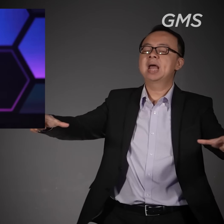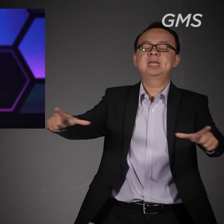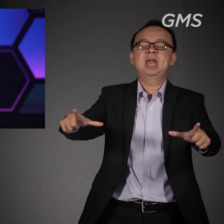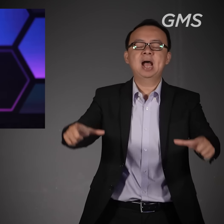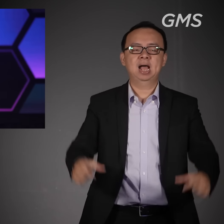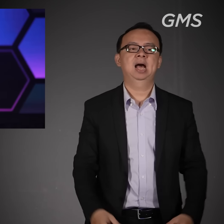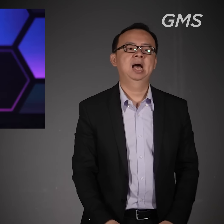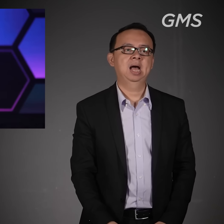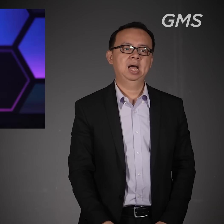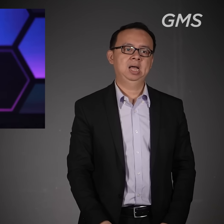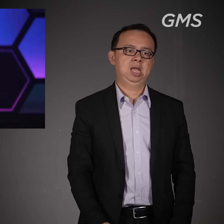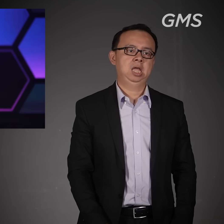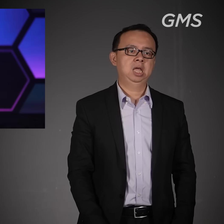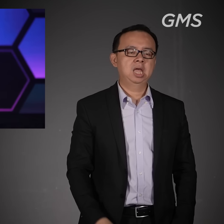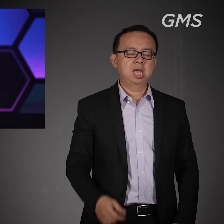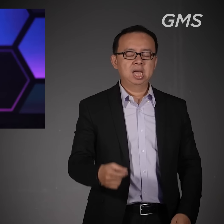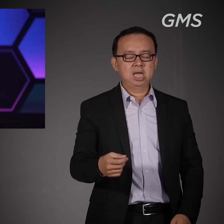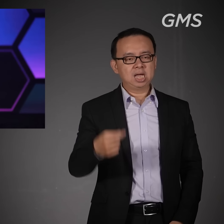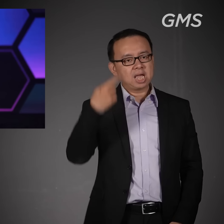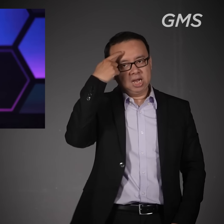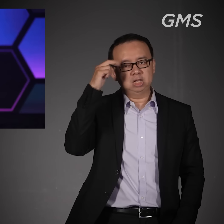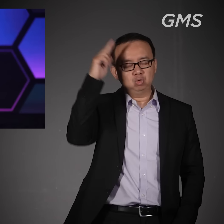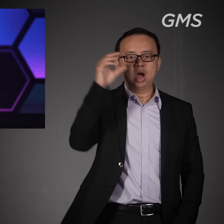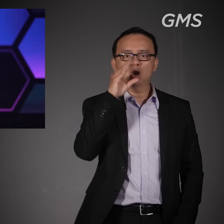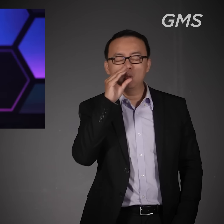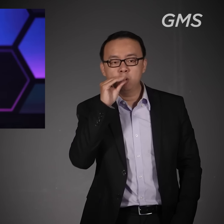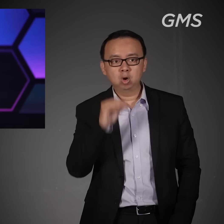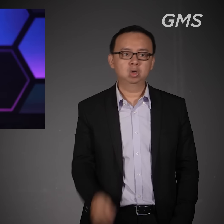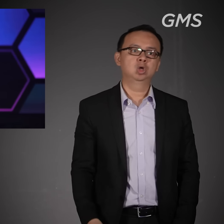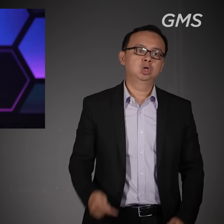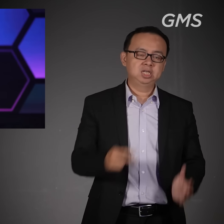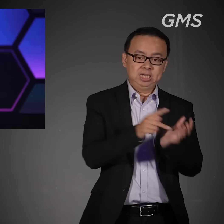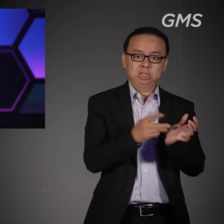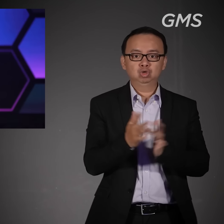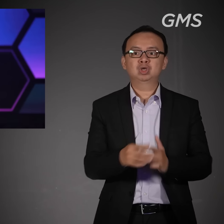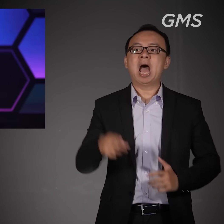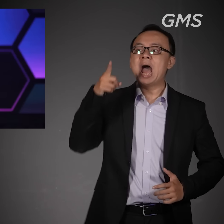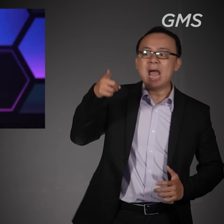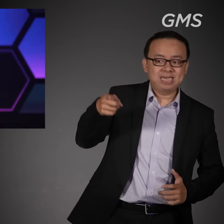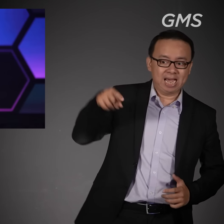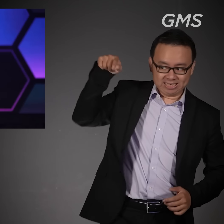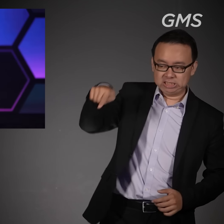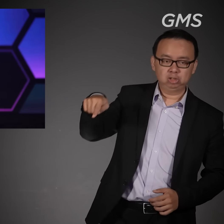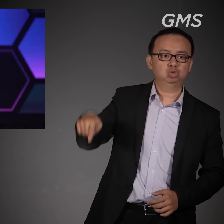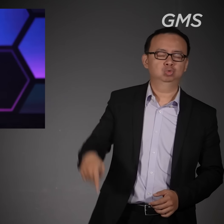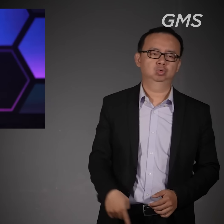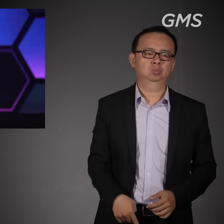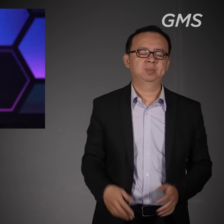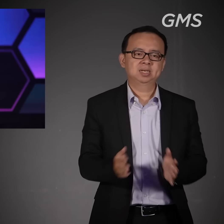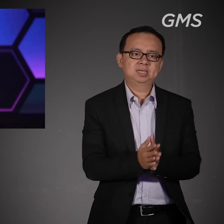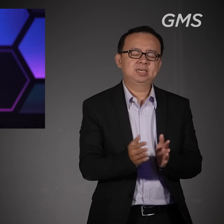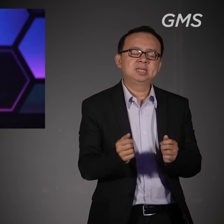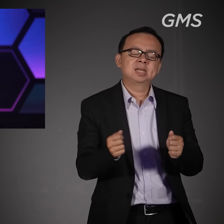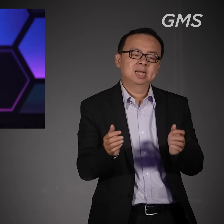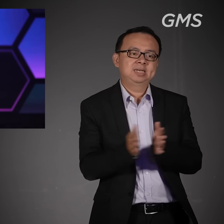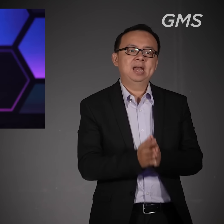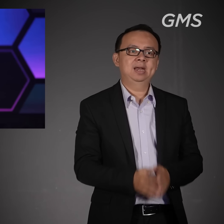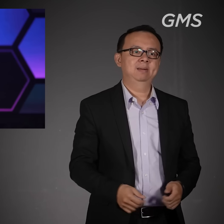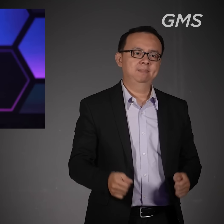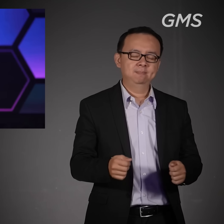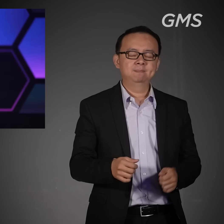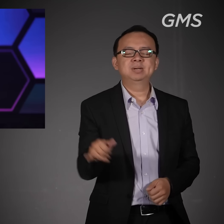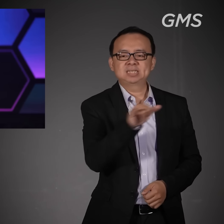Yesus berkata, I'll be there for you. Kita jawab dia. Then we will be here with you. Kita akan